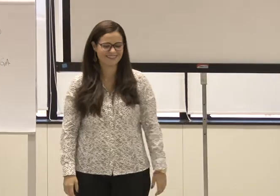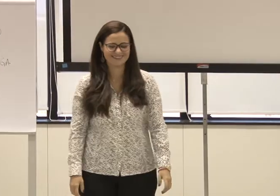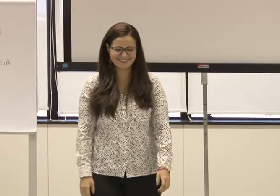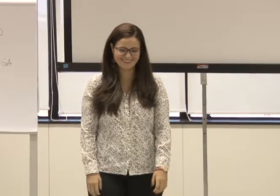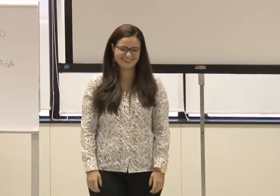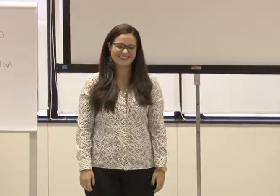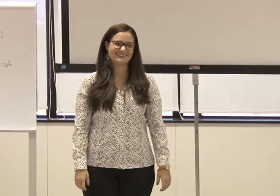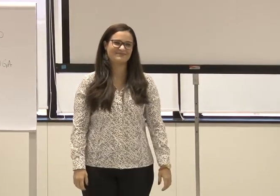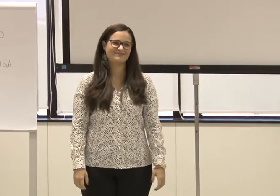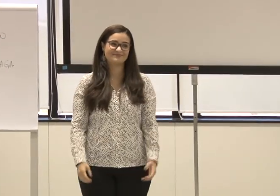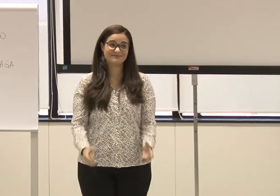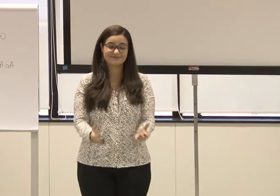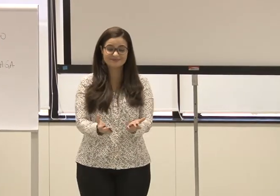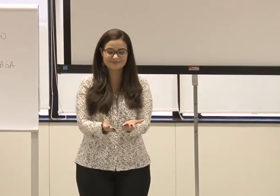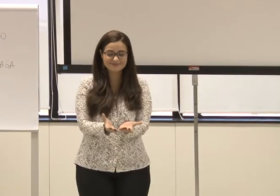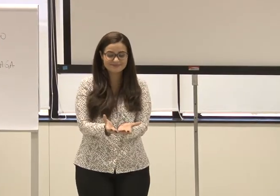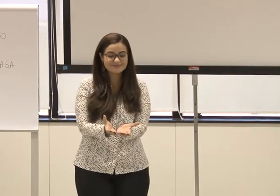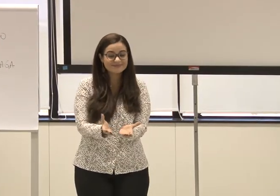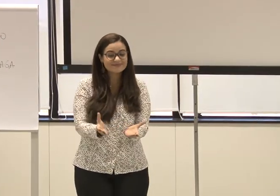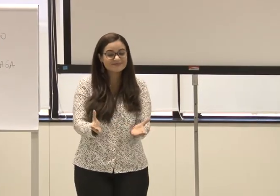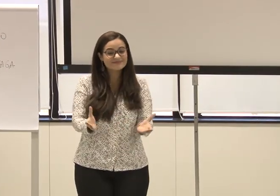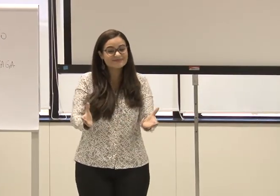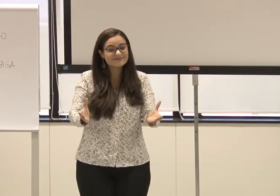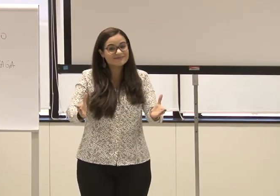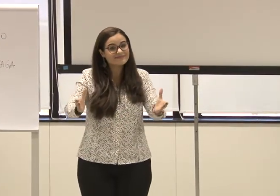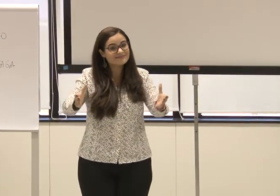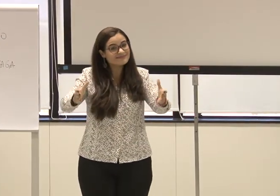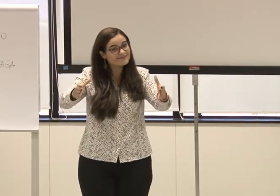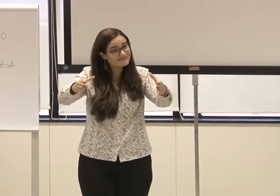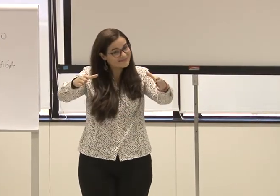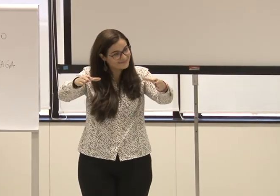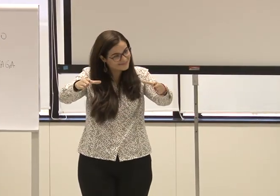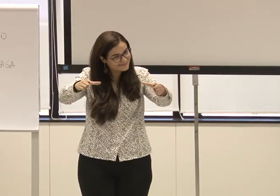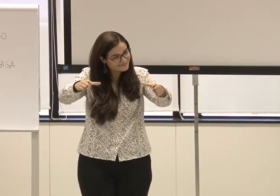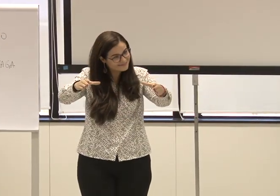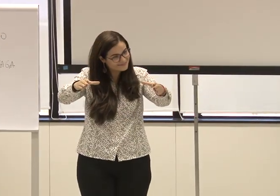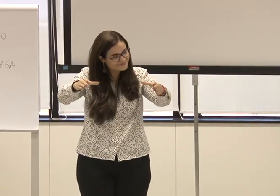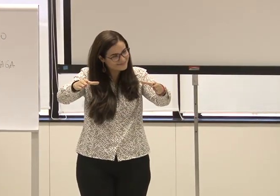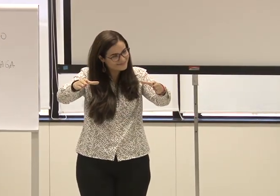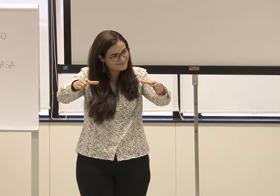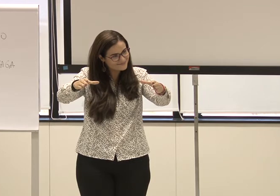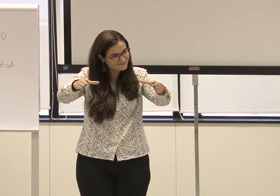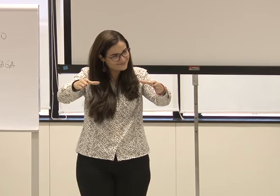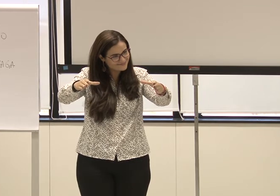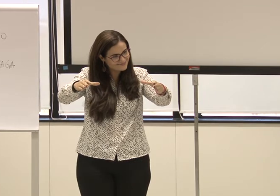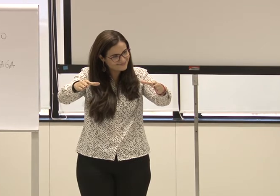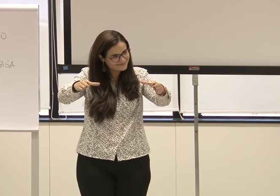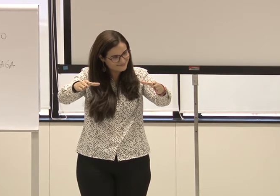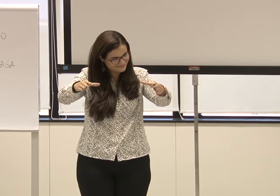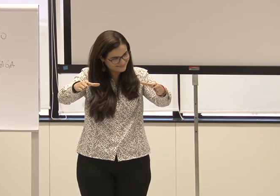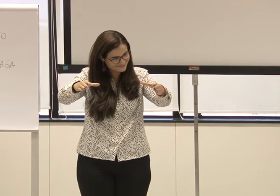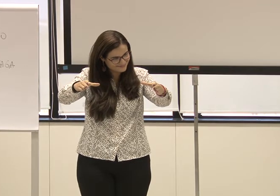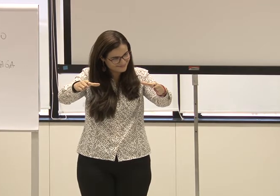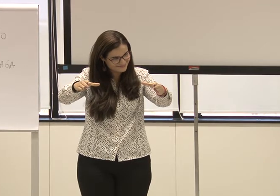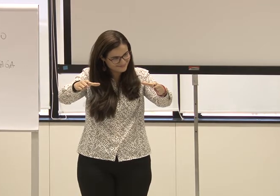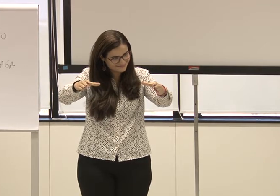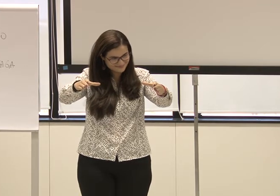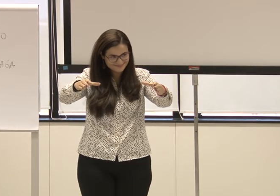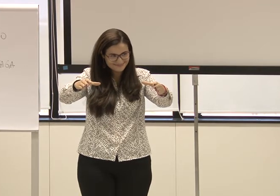devagar. Não errei, não. O balão. Não, calma. Se acalme.